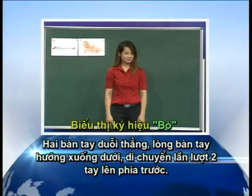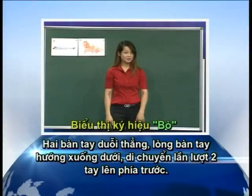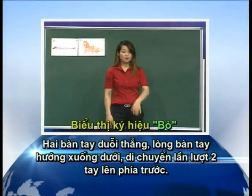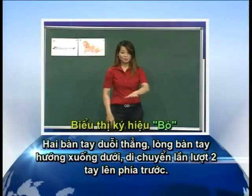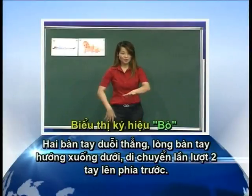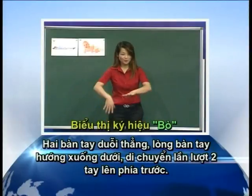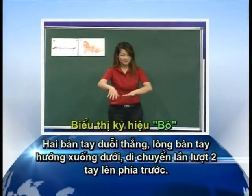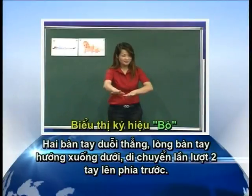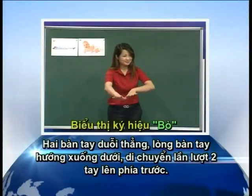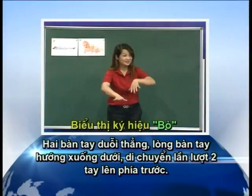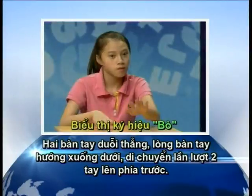lượt hai tay lên phía trước